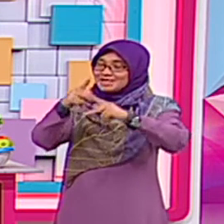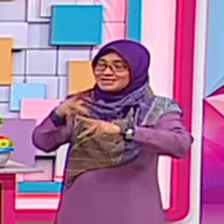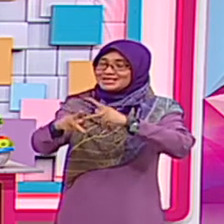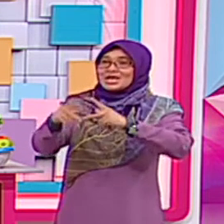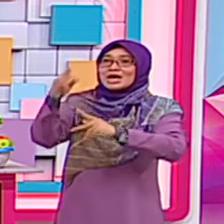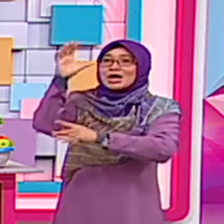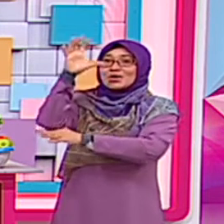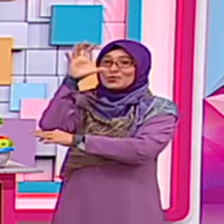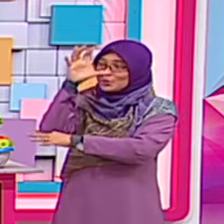fotosintesis